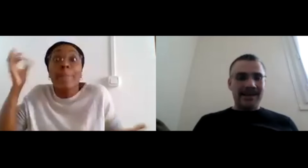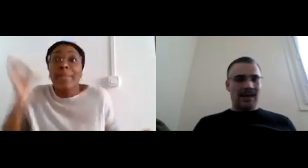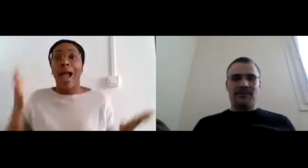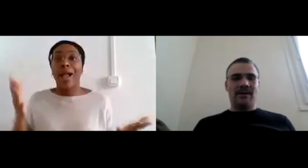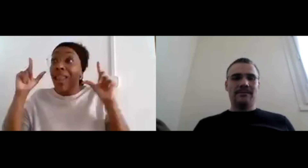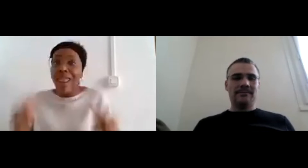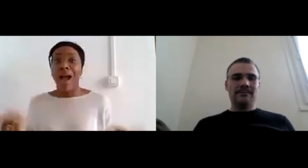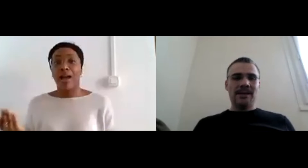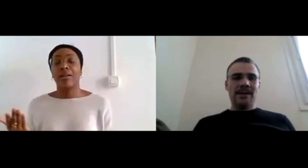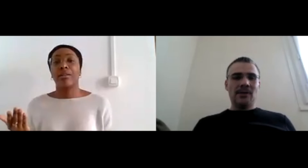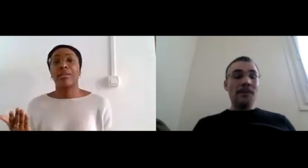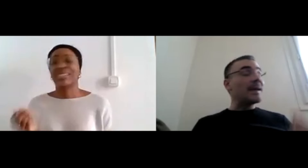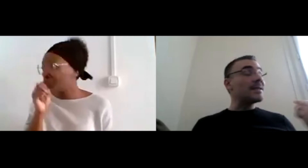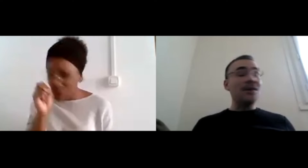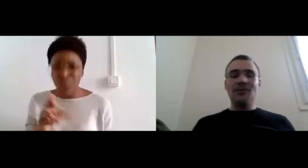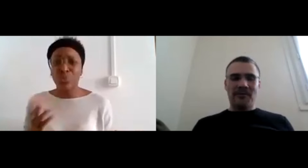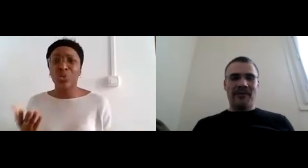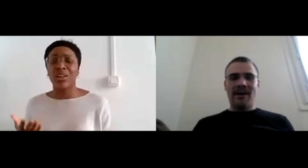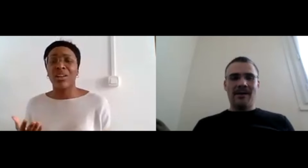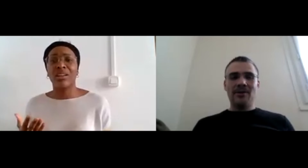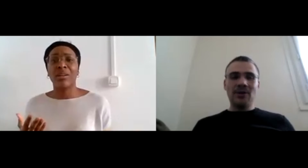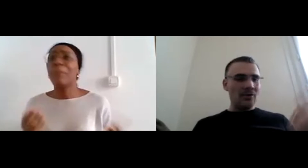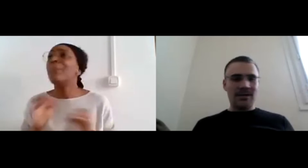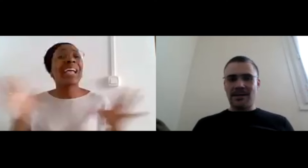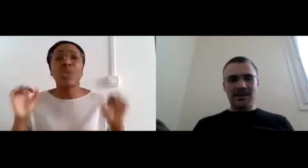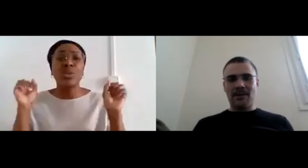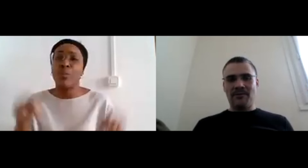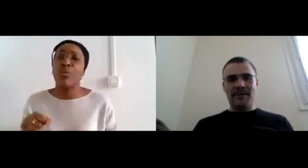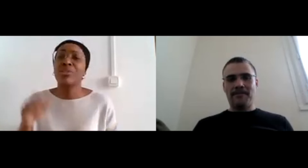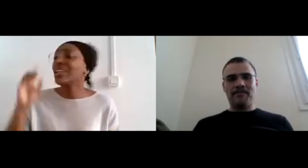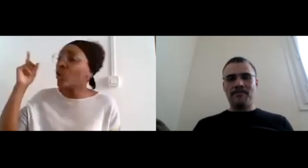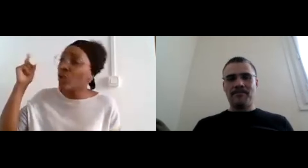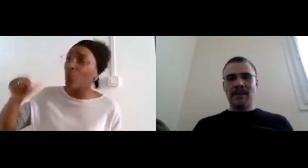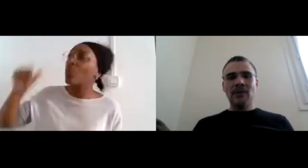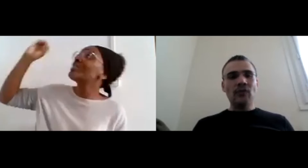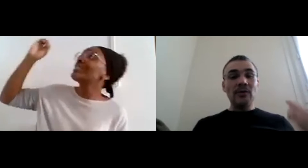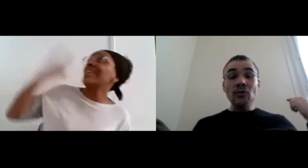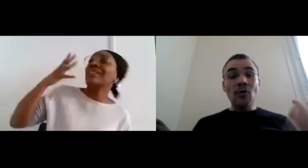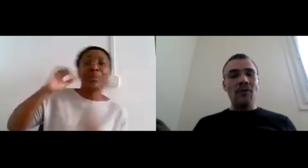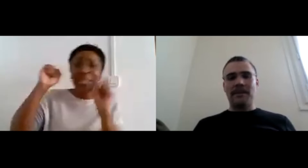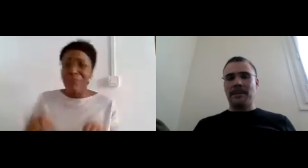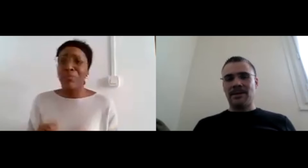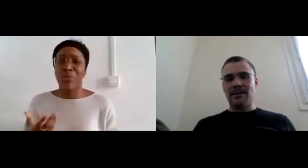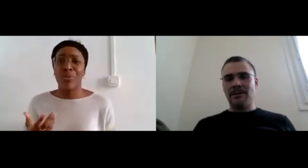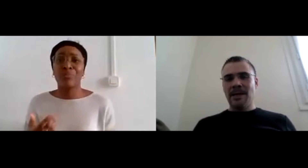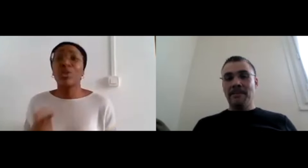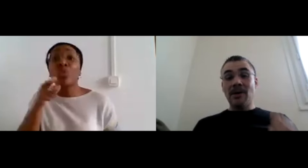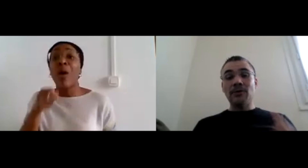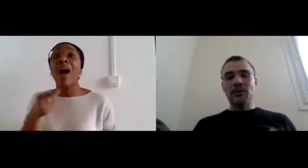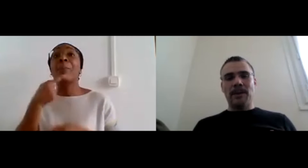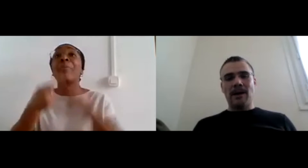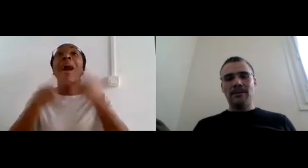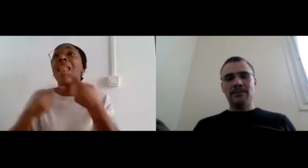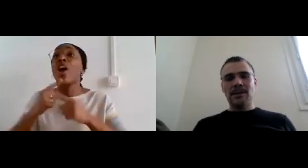d'exceptionnel qui arrive là, que personne ne peut faire. Seul le Saint-Esprit le fait. Toi, tu ne convaincs personne. Mais